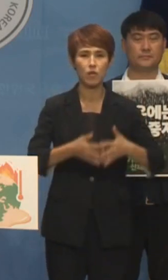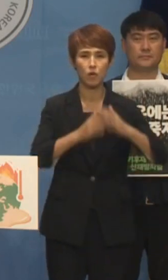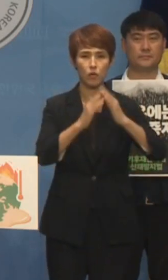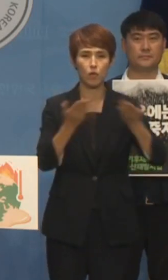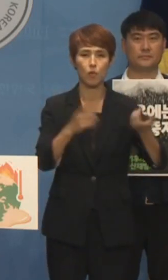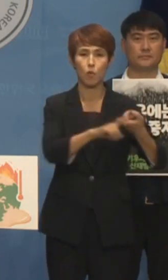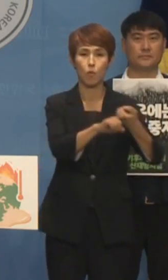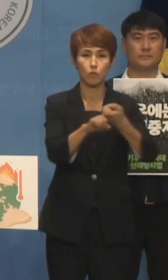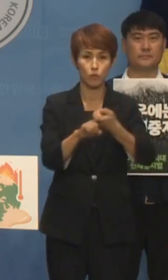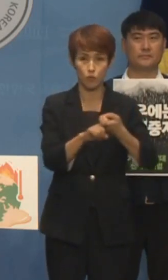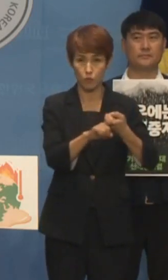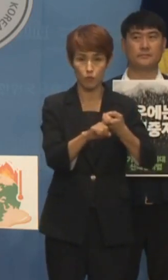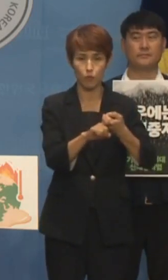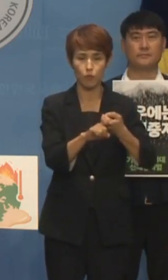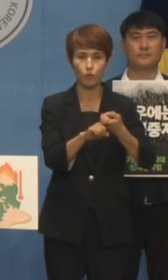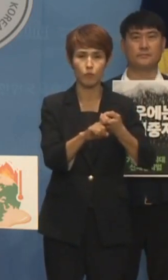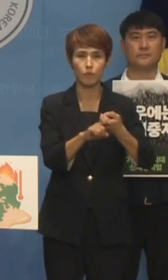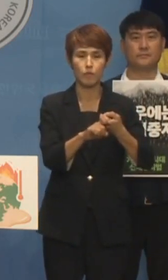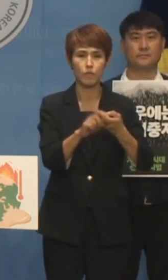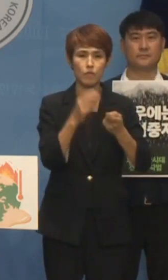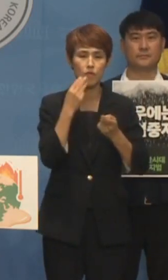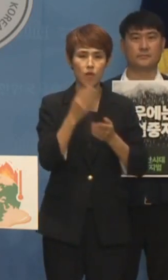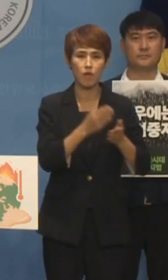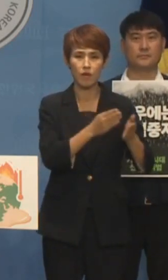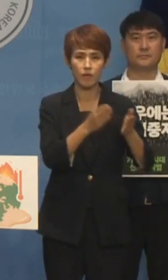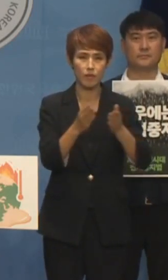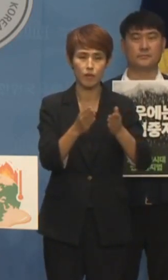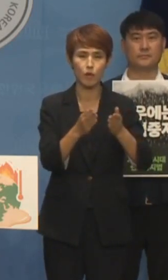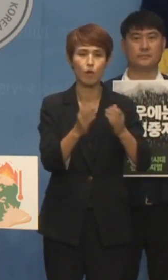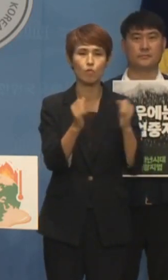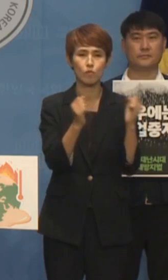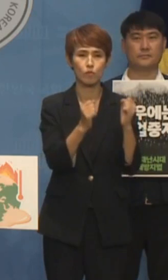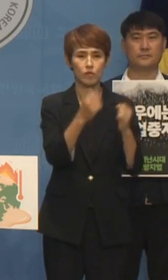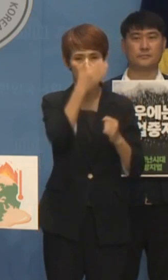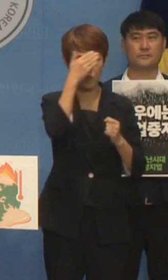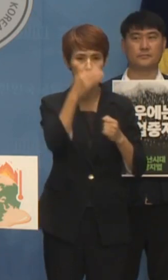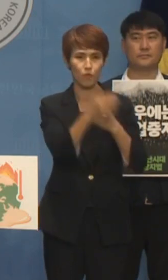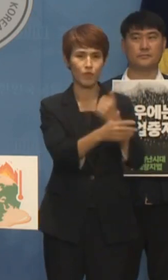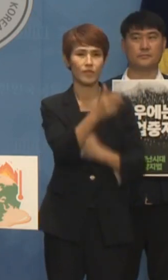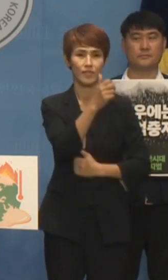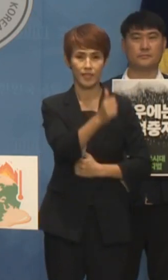서울 경기북부 건설지부 청년위원장 김상윤님 오셨습니다.